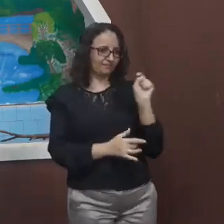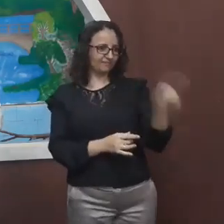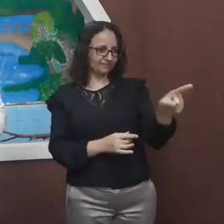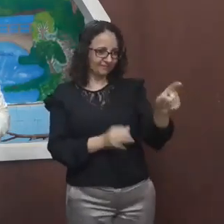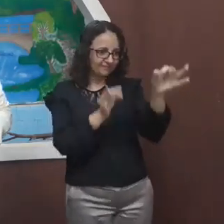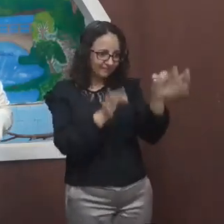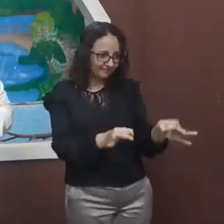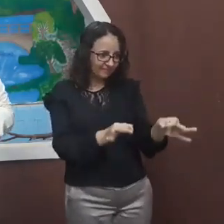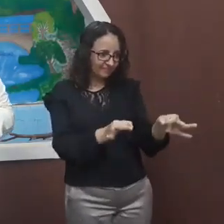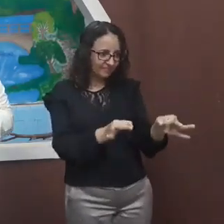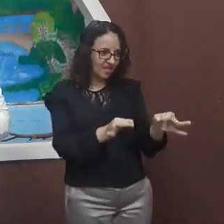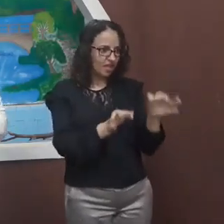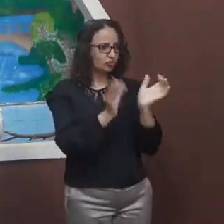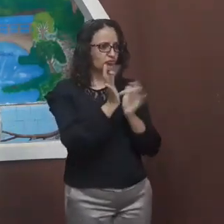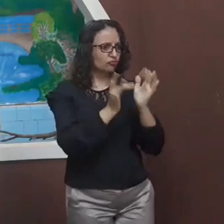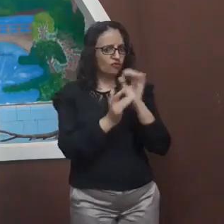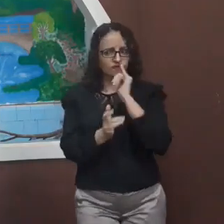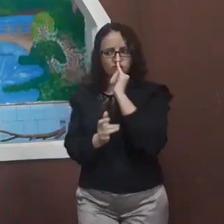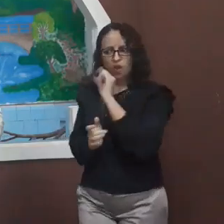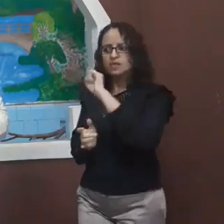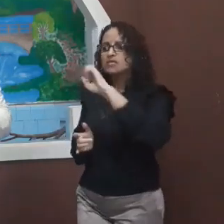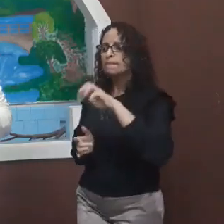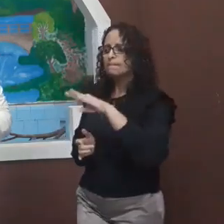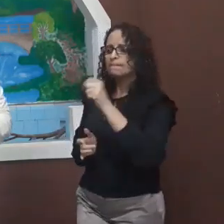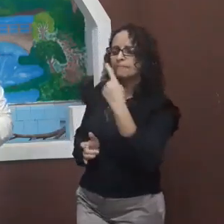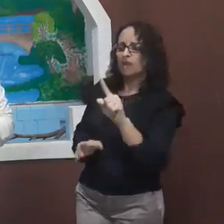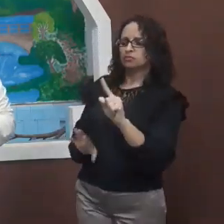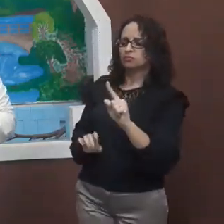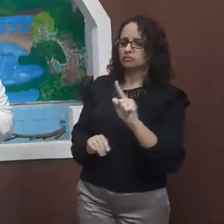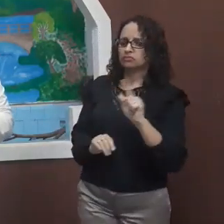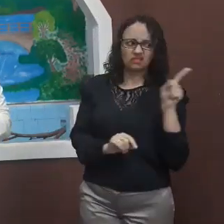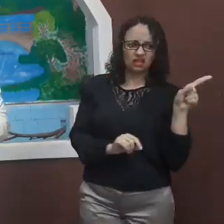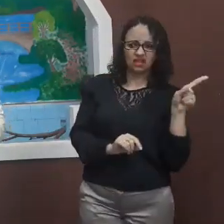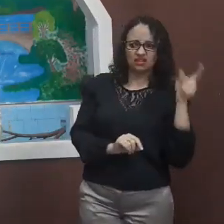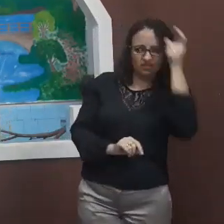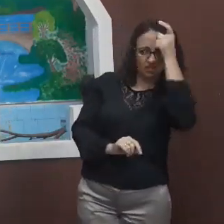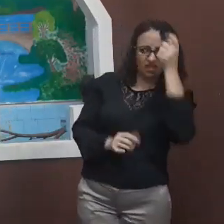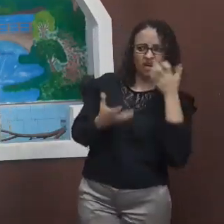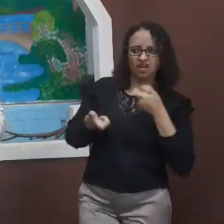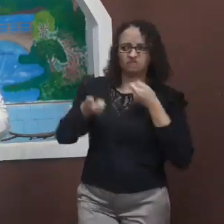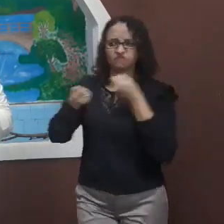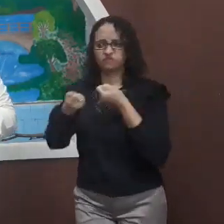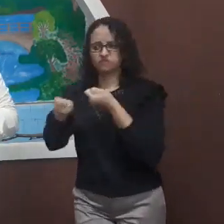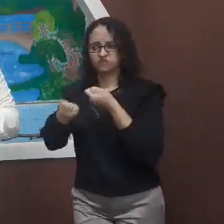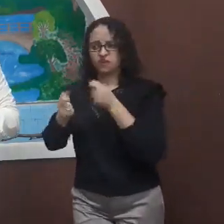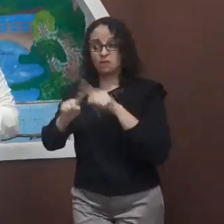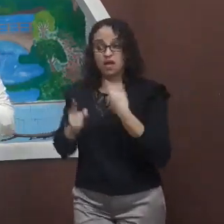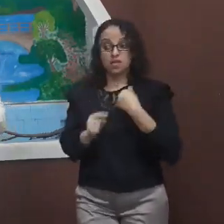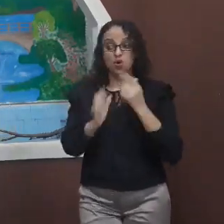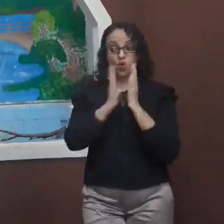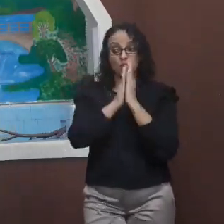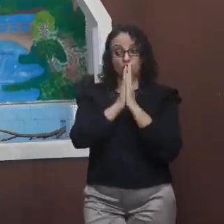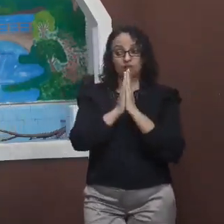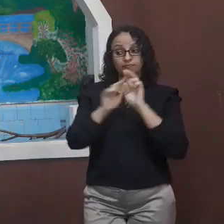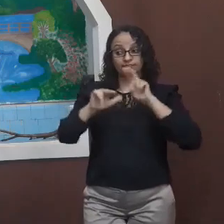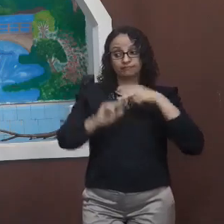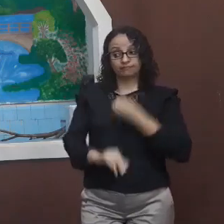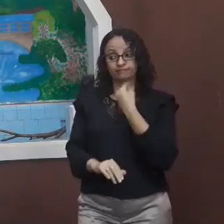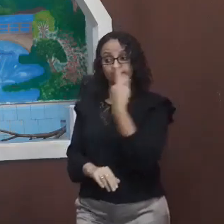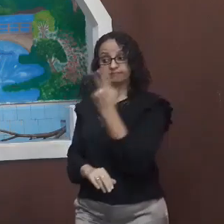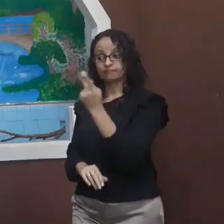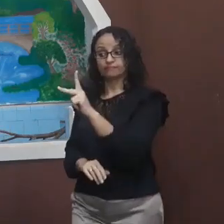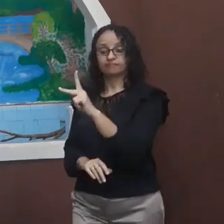Então, Simão, Satanás pediu você para peneirá-lo como trigo, mas eu orei por você. Irmãos,